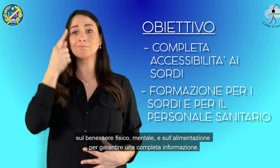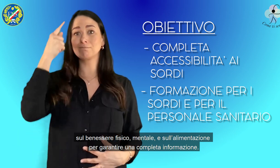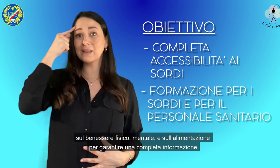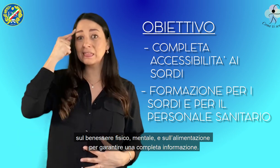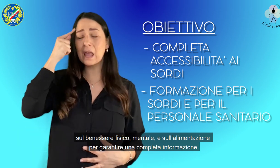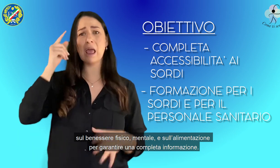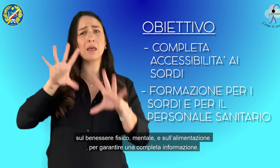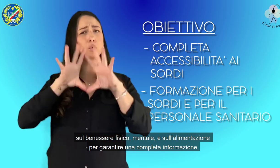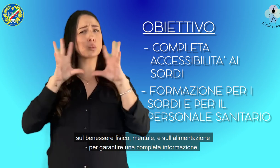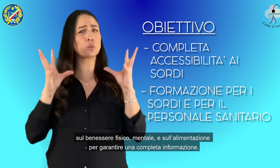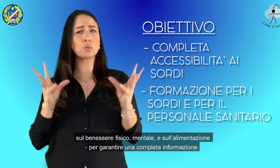informazione.